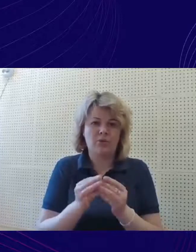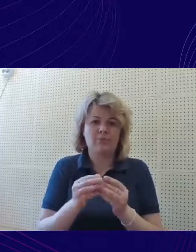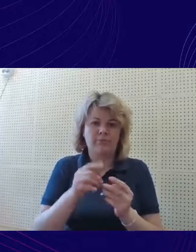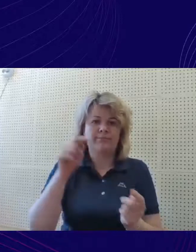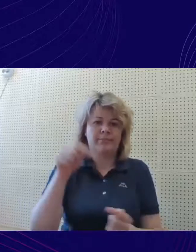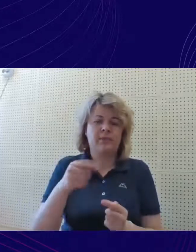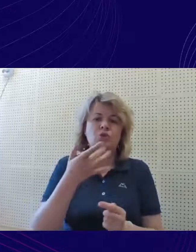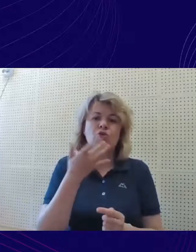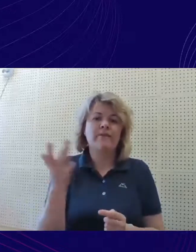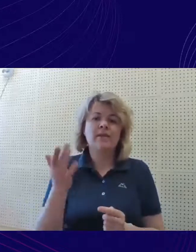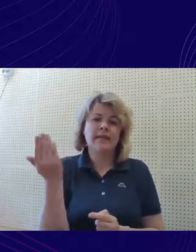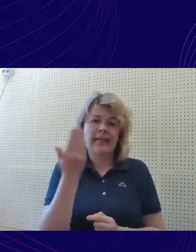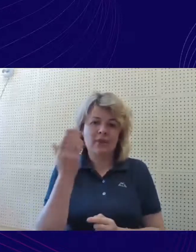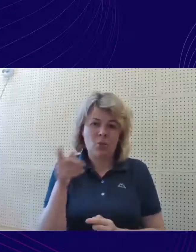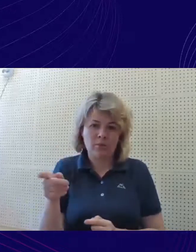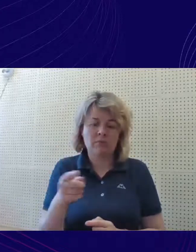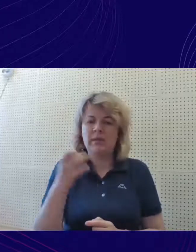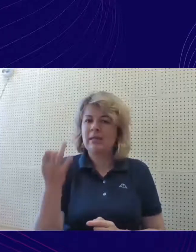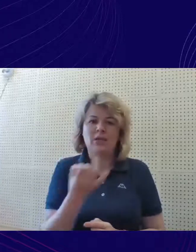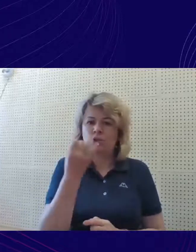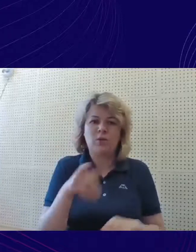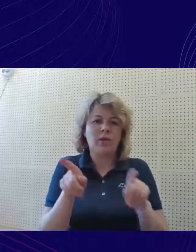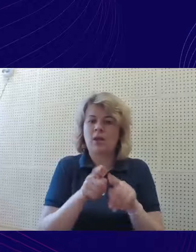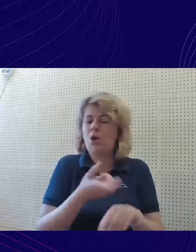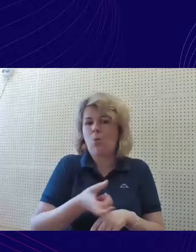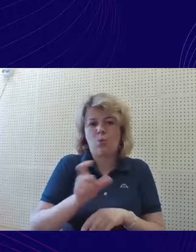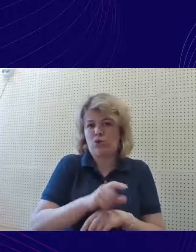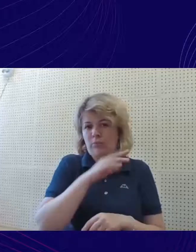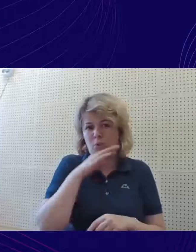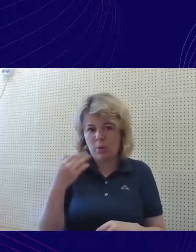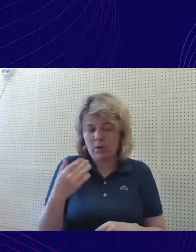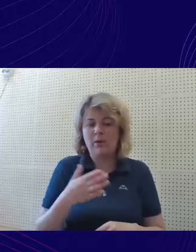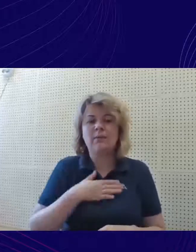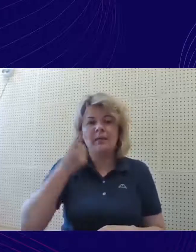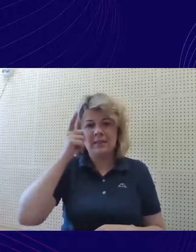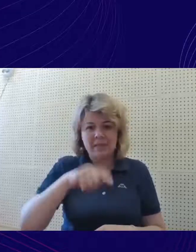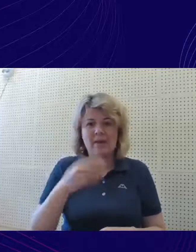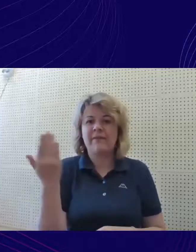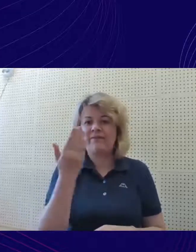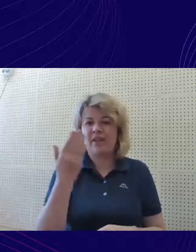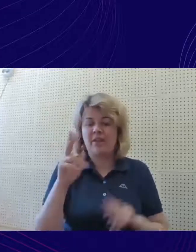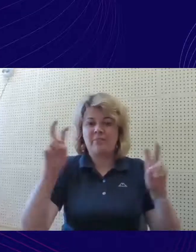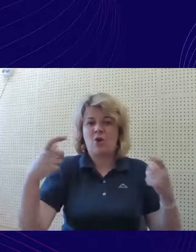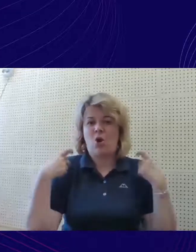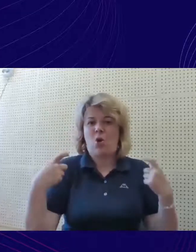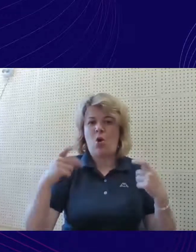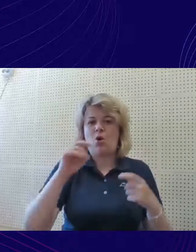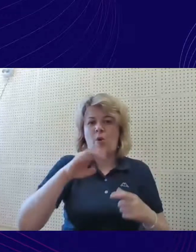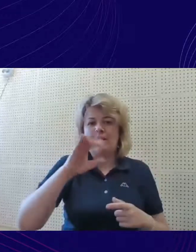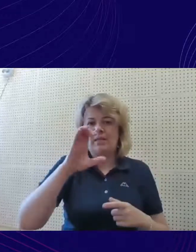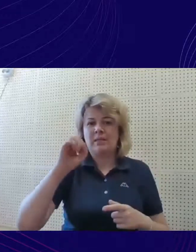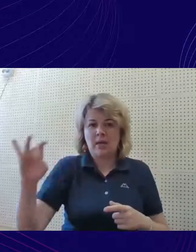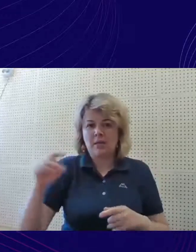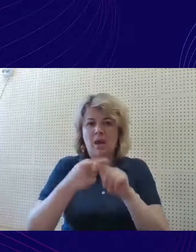советского кино. Историй таких очень много. Мы знаем фильм «Комиссар», который лежал на полке 20